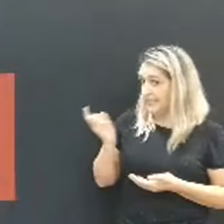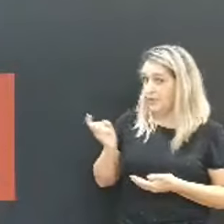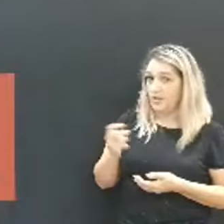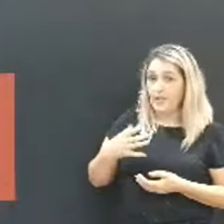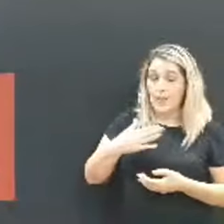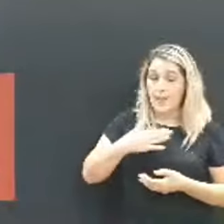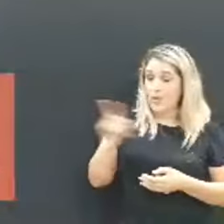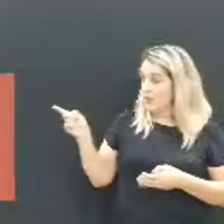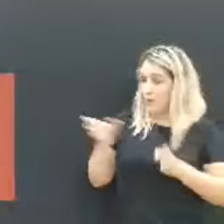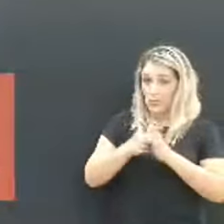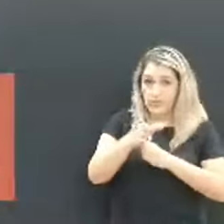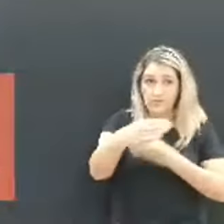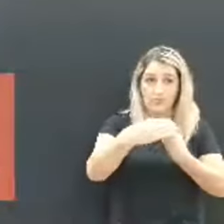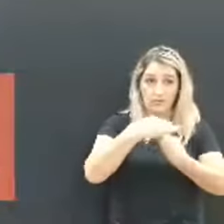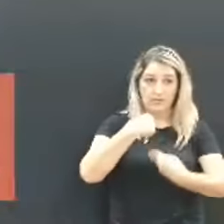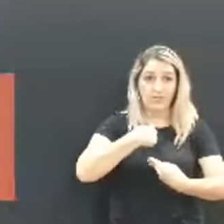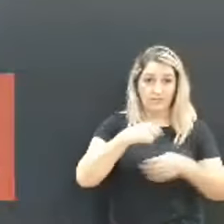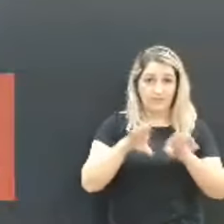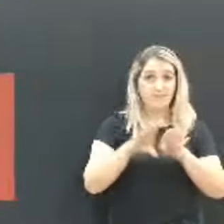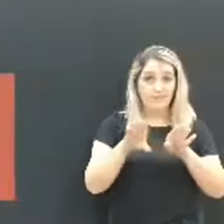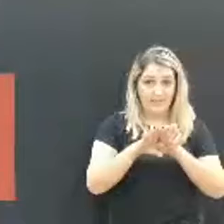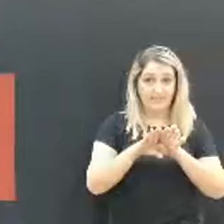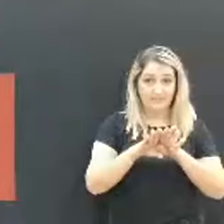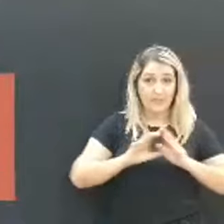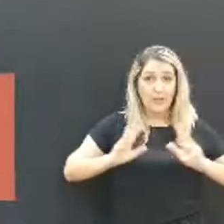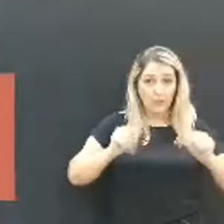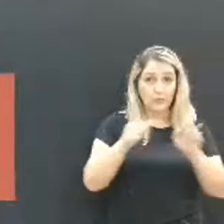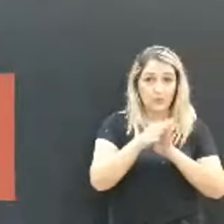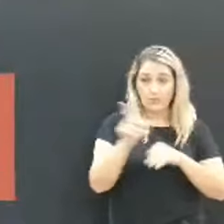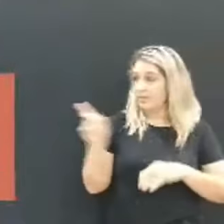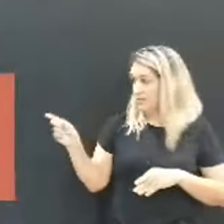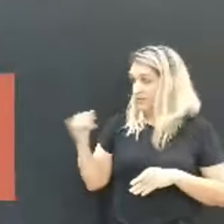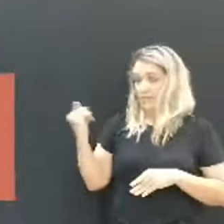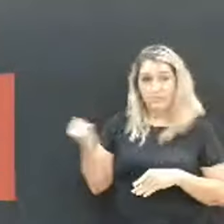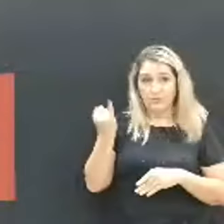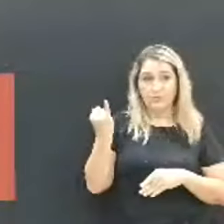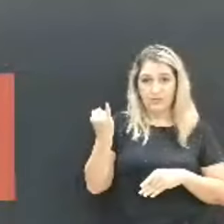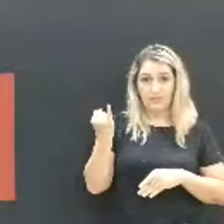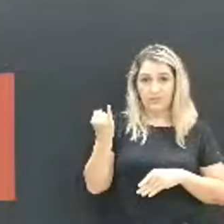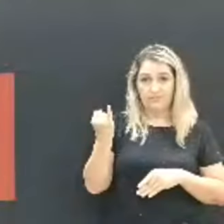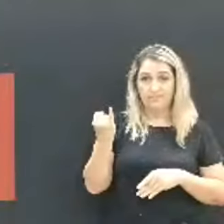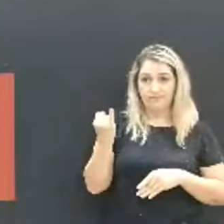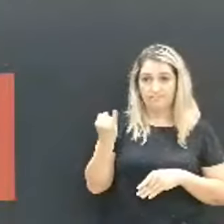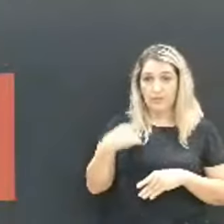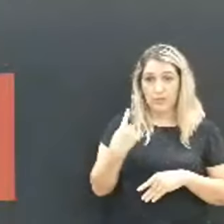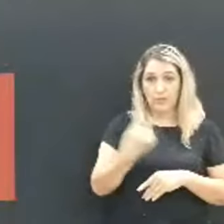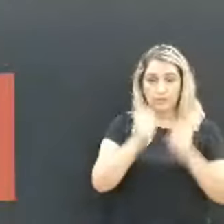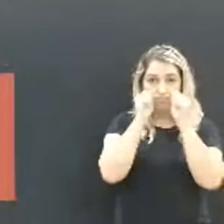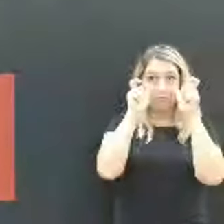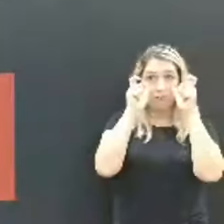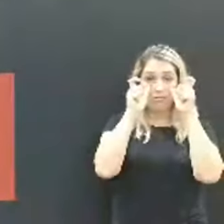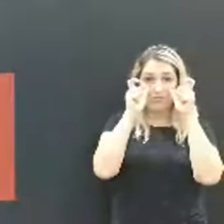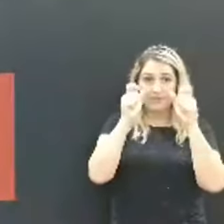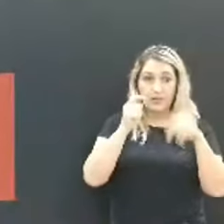brincar com aquilo que é sério. Tá? E o conselho de hoje, né? Importante, o quê?